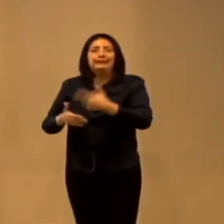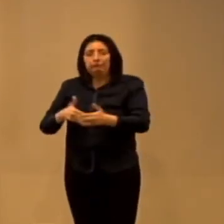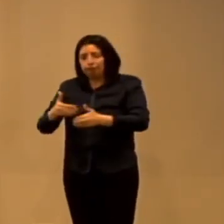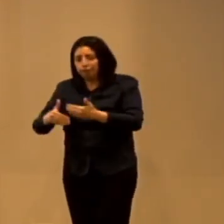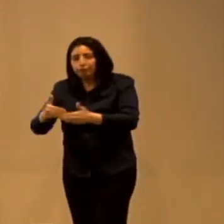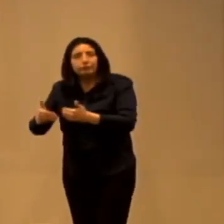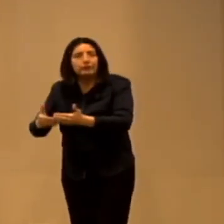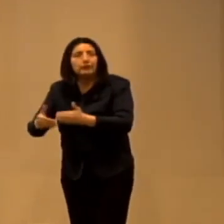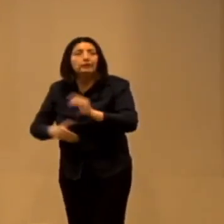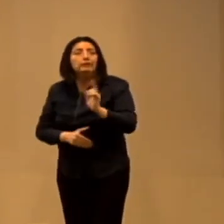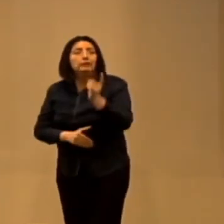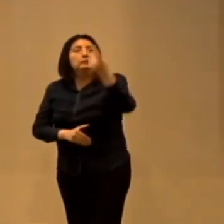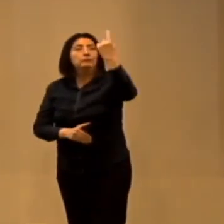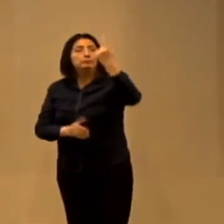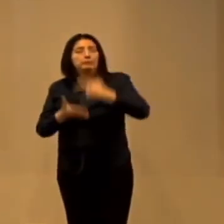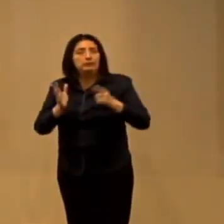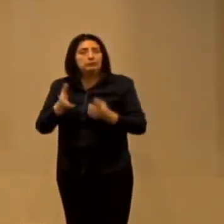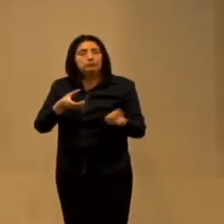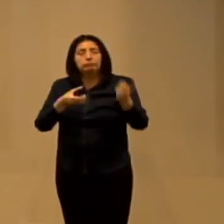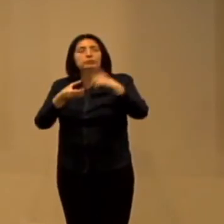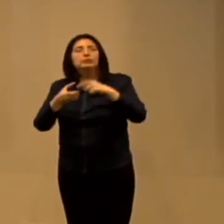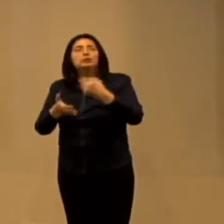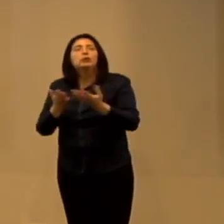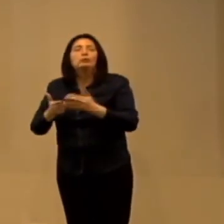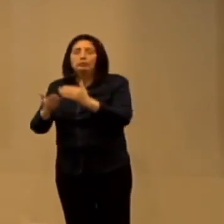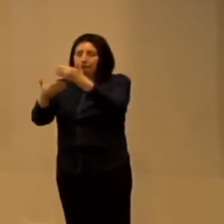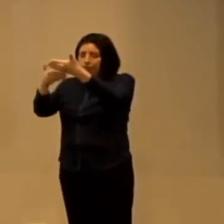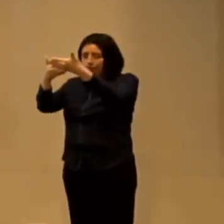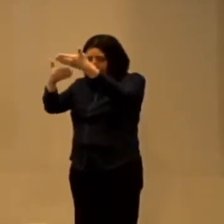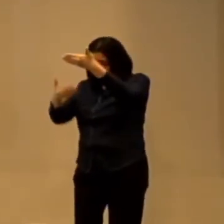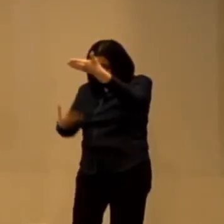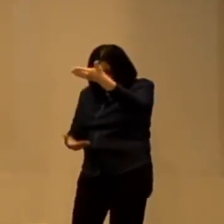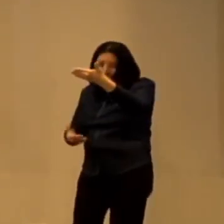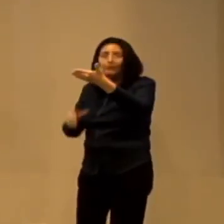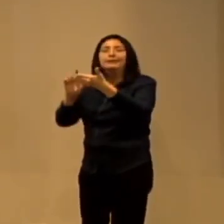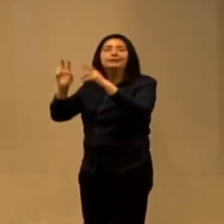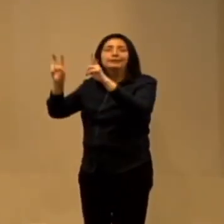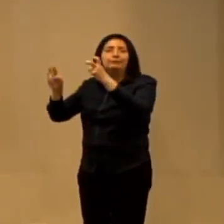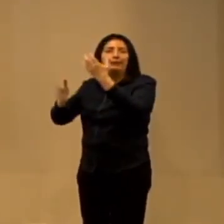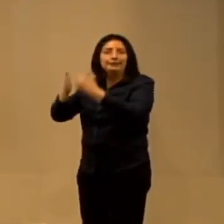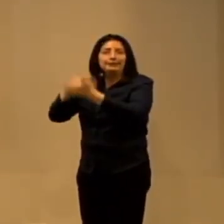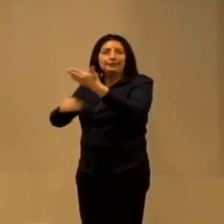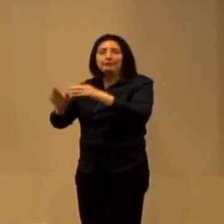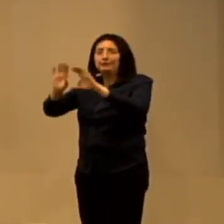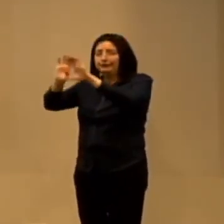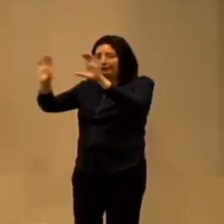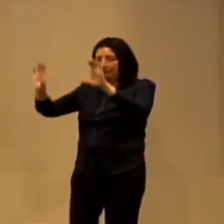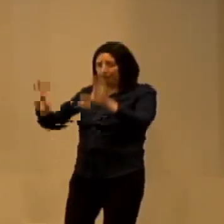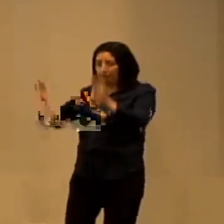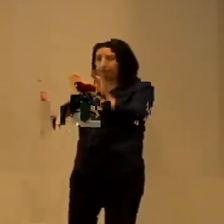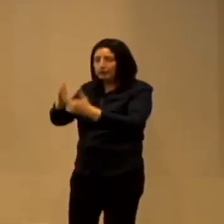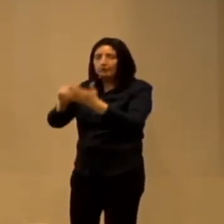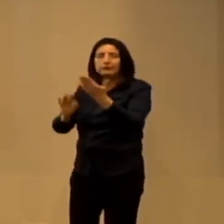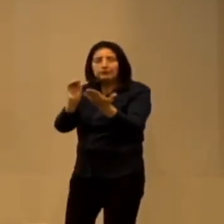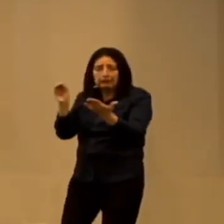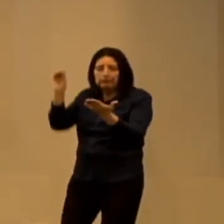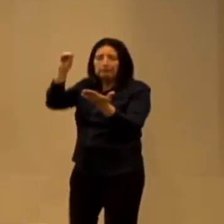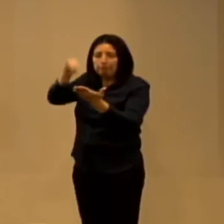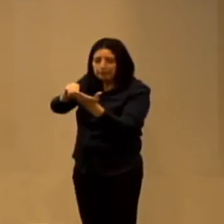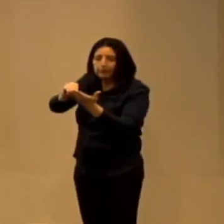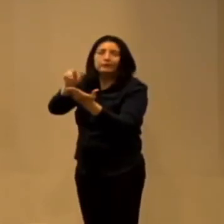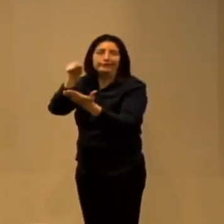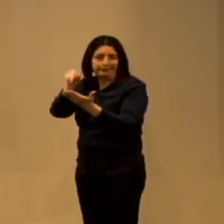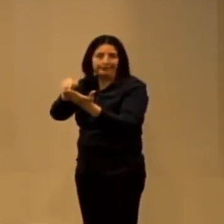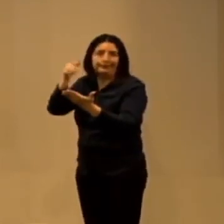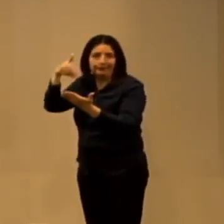que hemos incorporado ha sido en la calificación de la discapacidad. En los certificados de discapacidad ya involucran estos